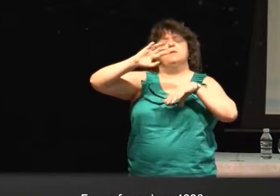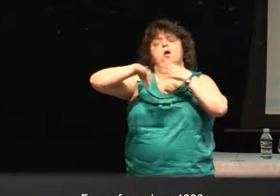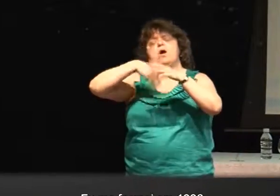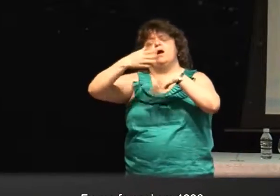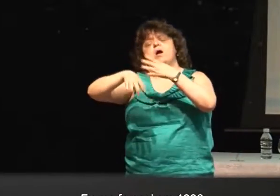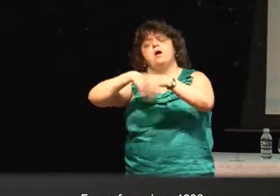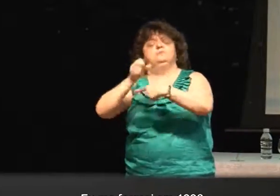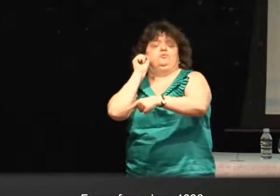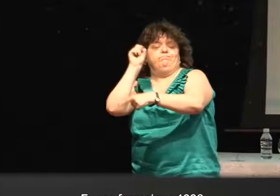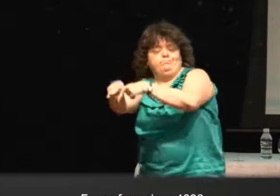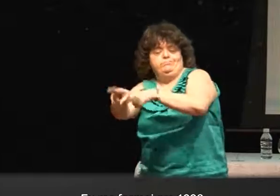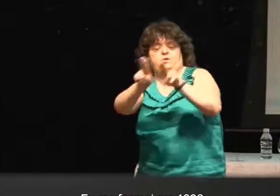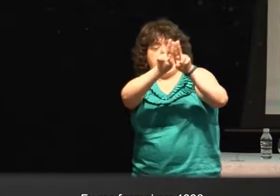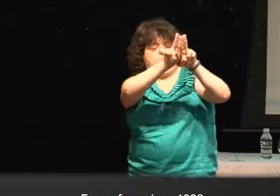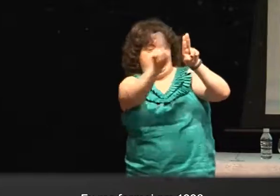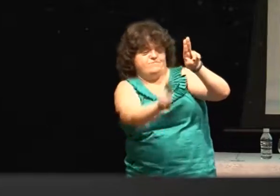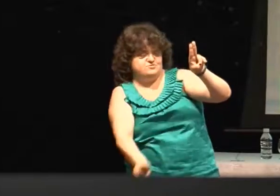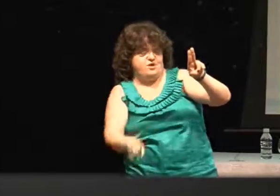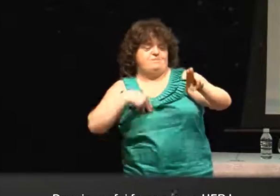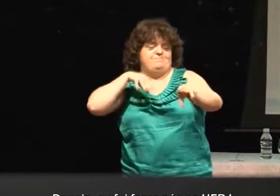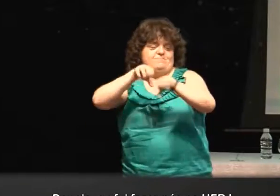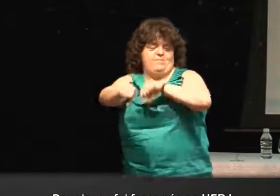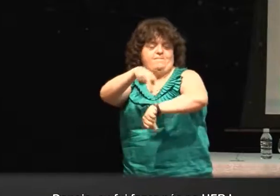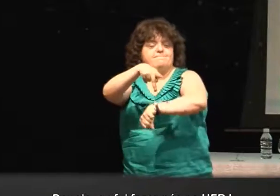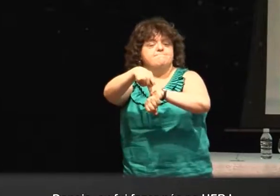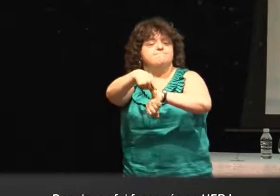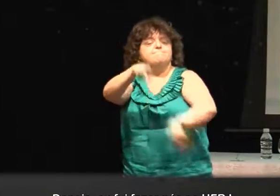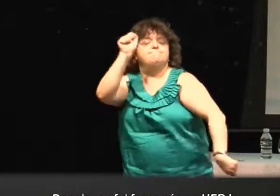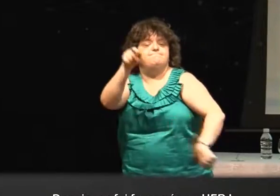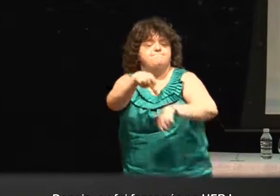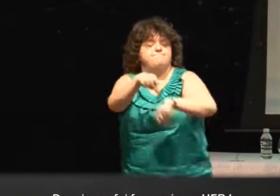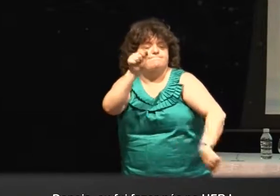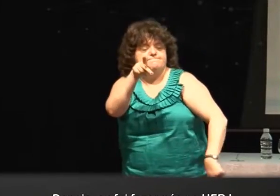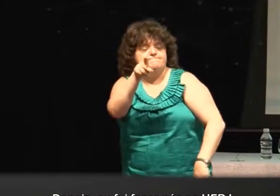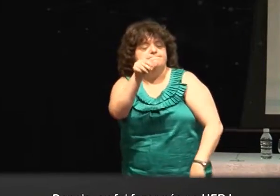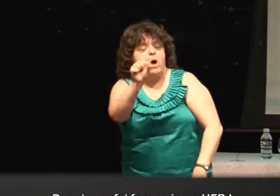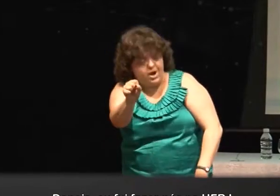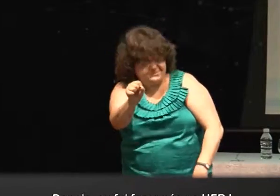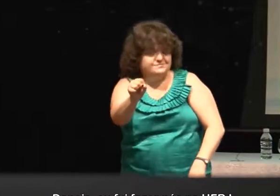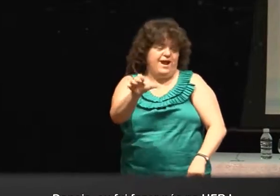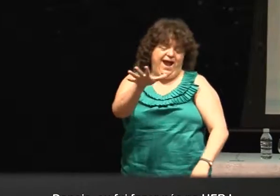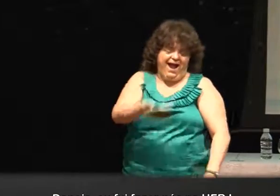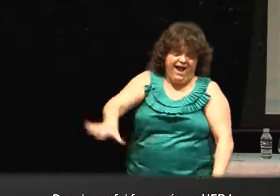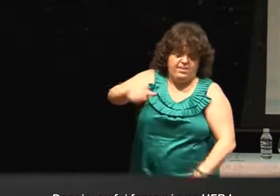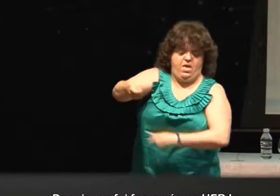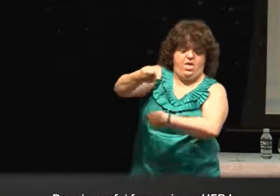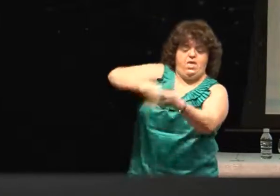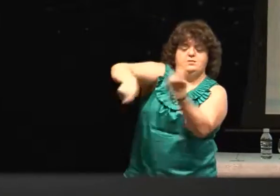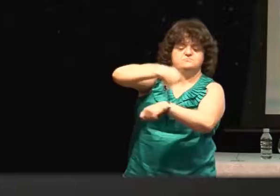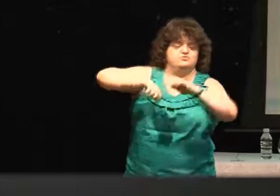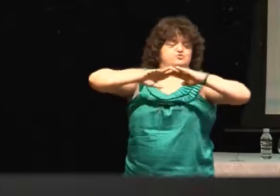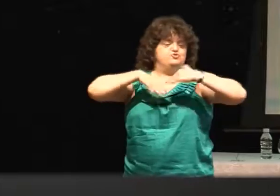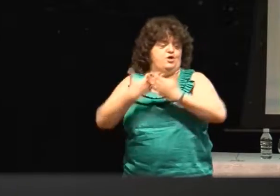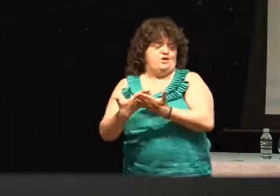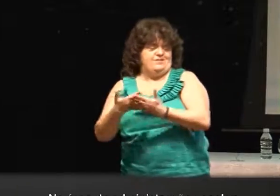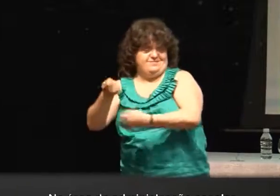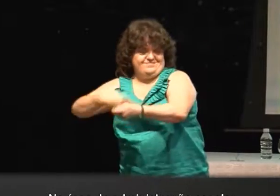formei em 1993. Depois, eu fui para fazer pós na UFRJ, na